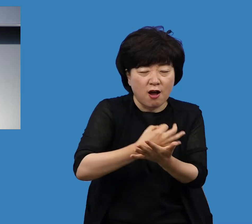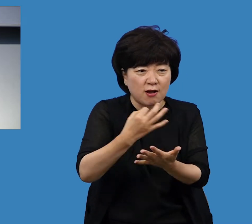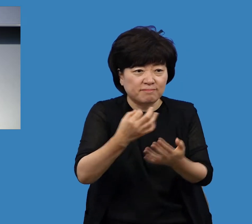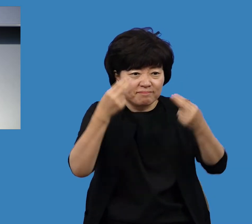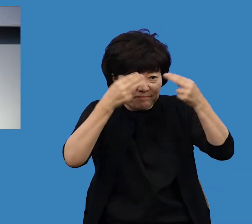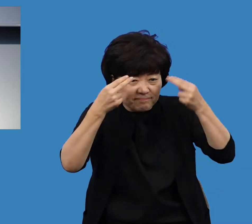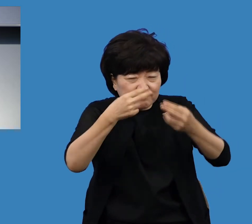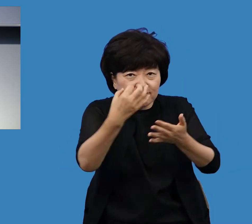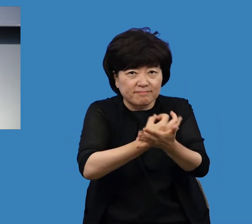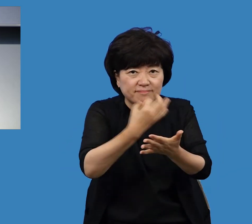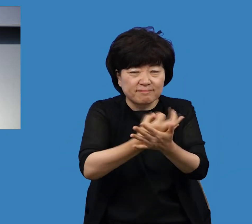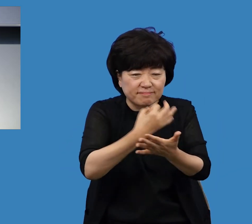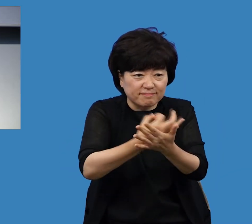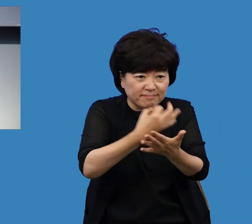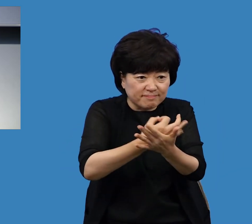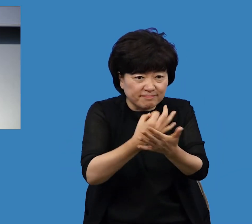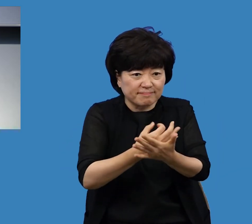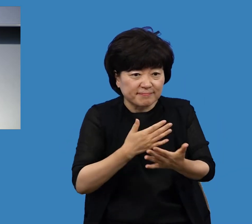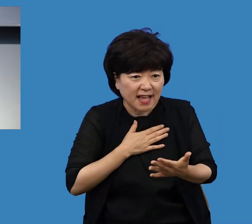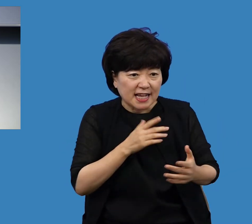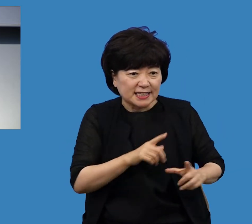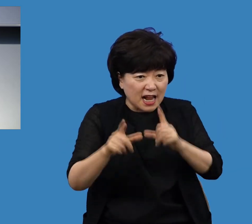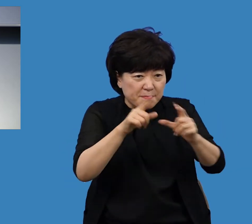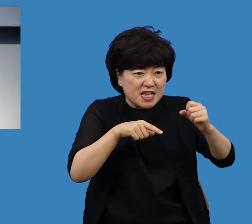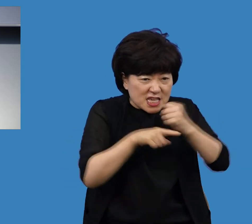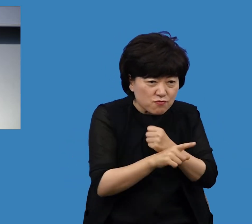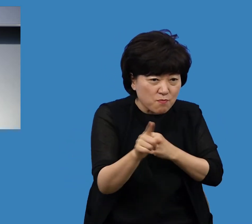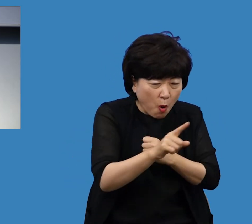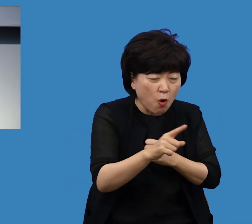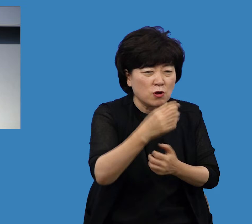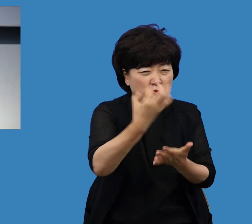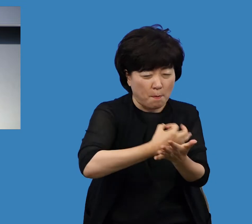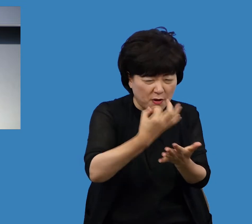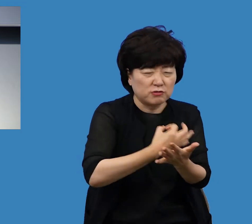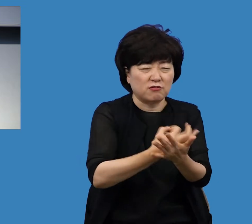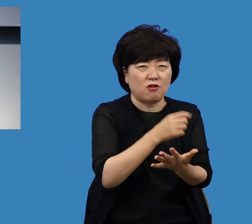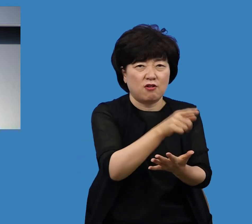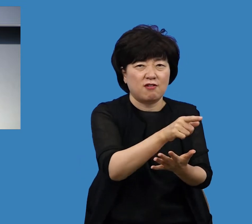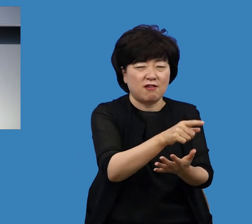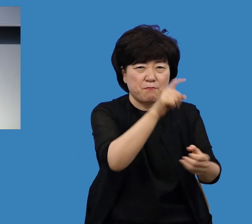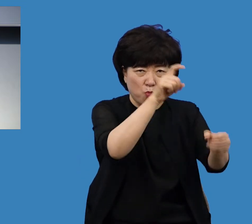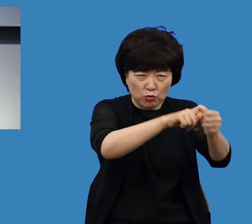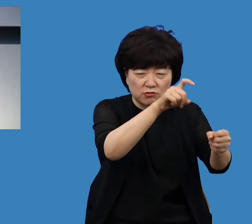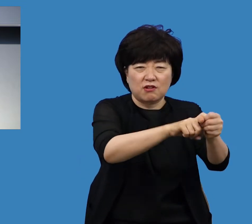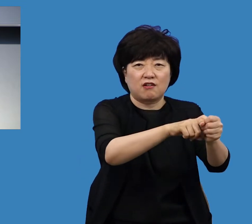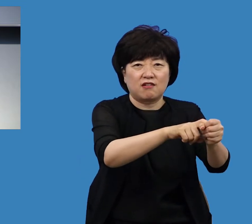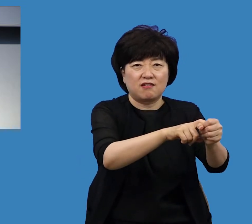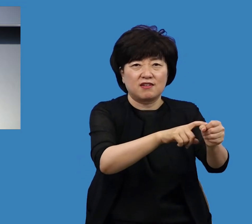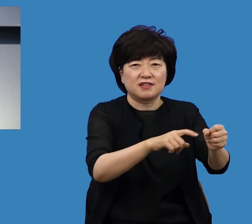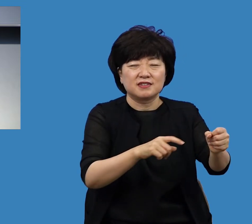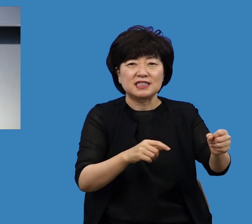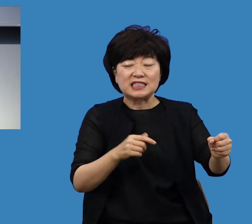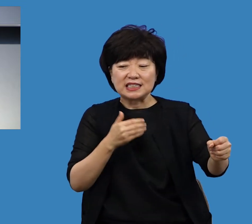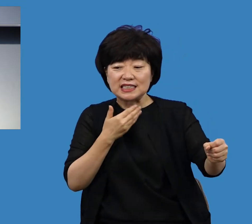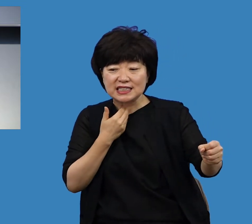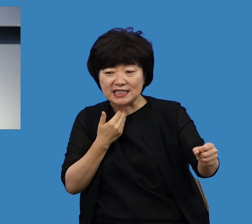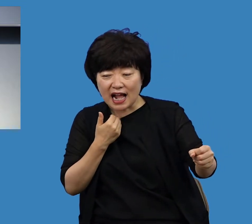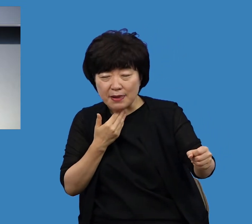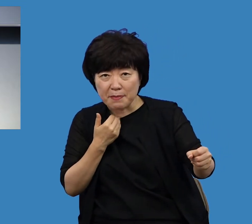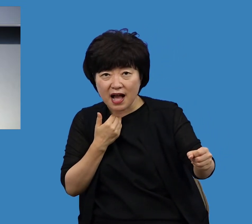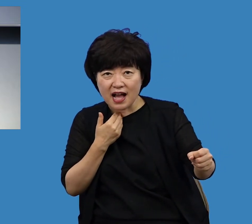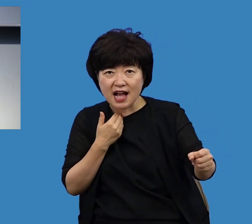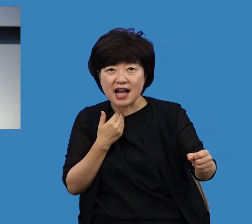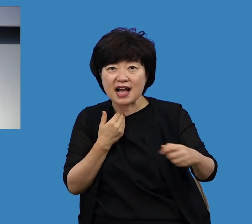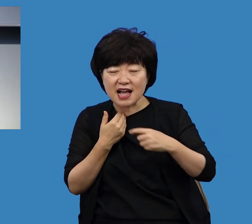이 갈망을 이루는 게 삶의 의미가 되는 거야. 그래서 갈망이 일어나고 그 갈망은 무엇을 만들어내냐면 삶의 의미가